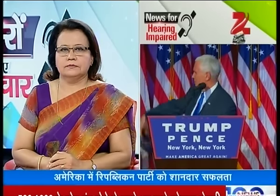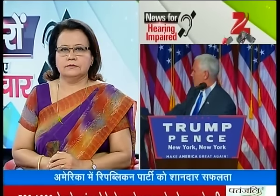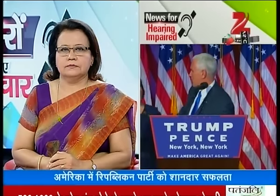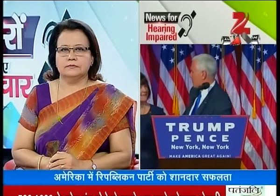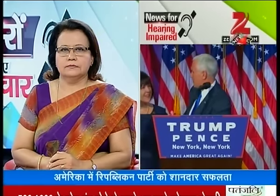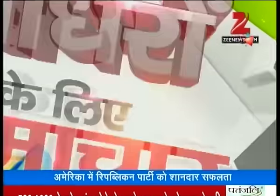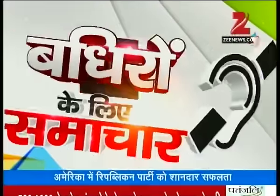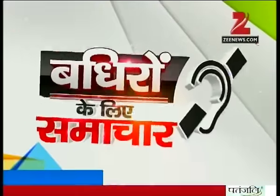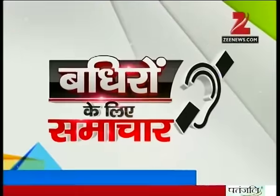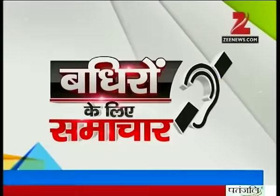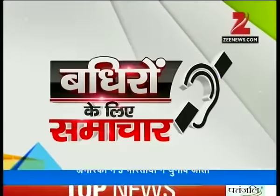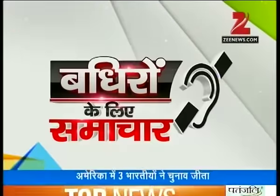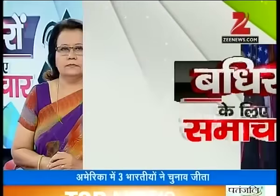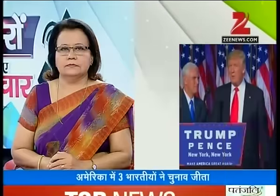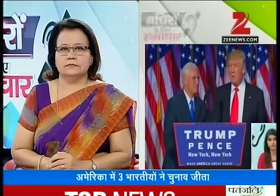पड़ेगा।